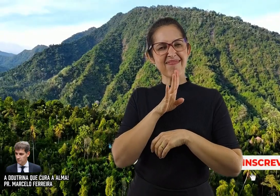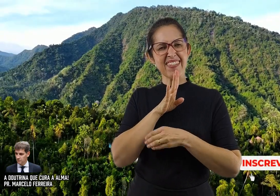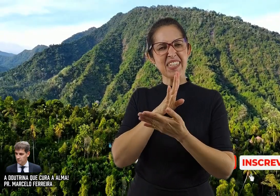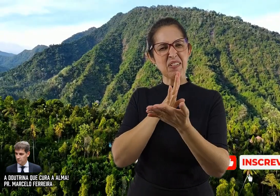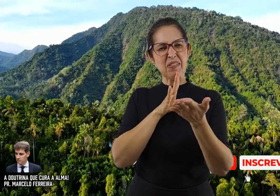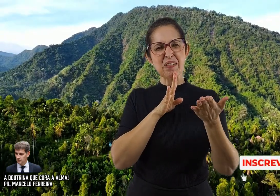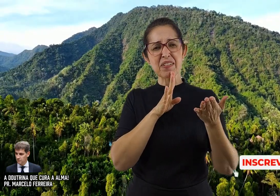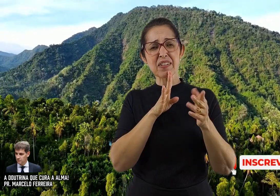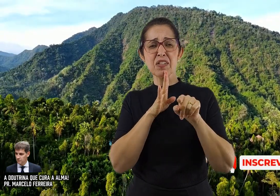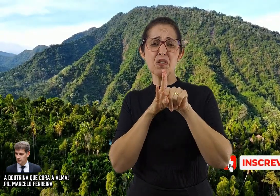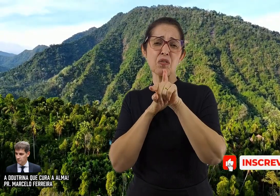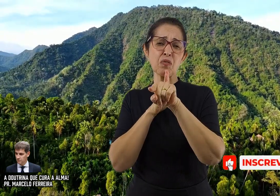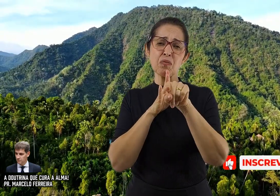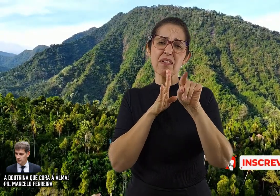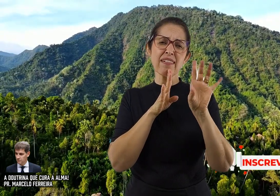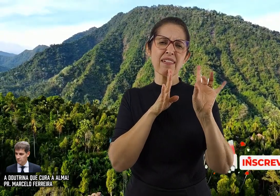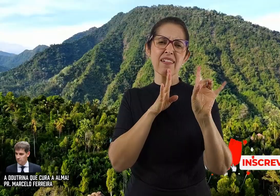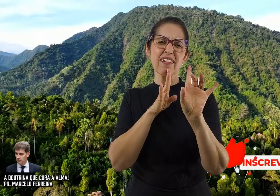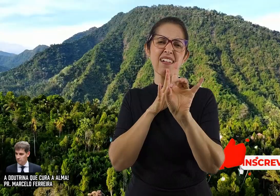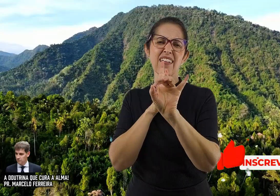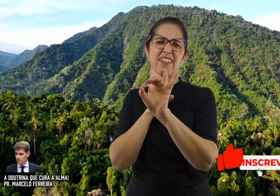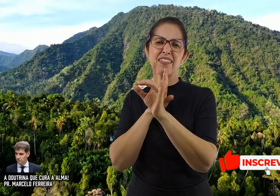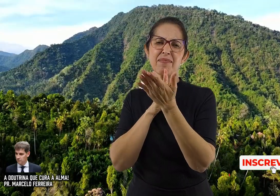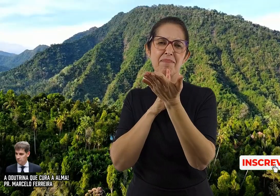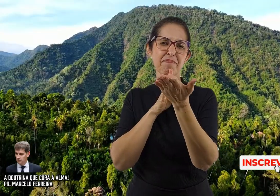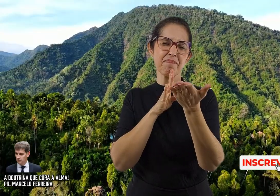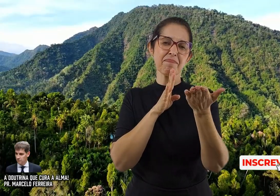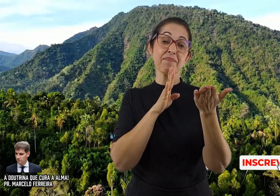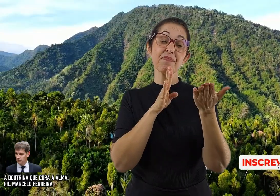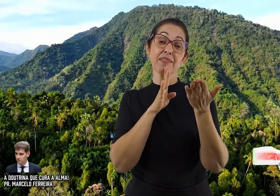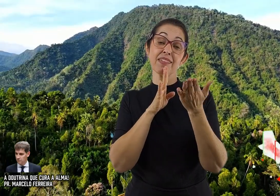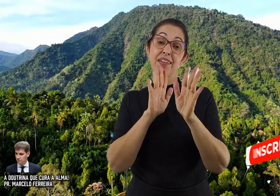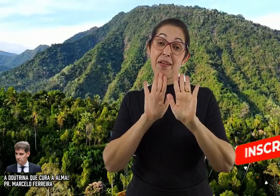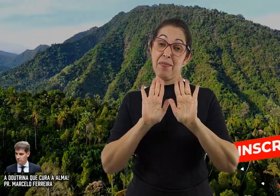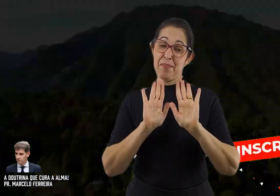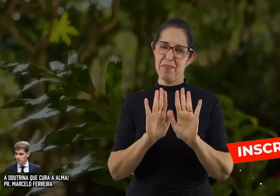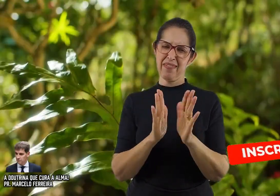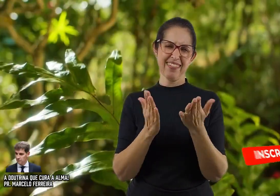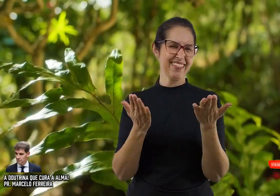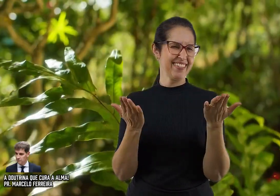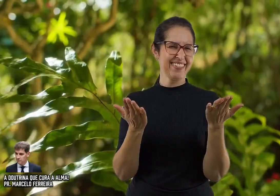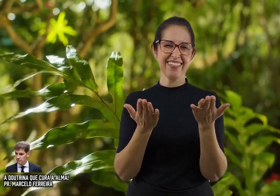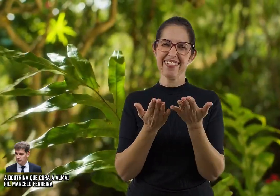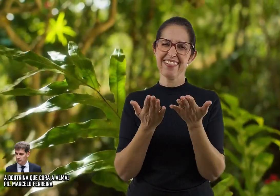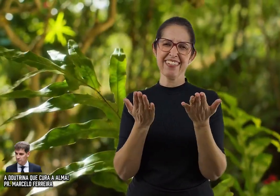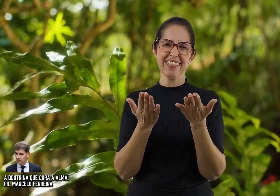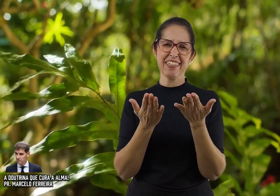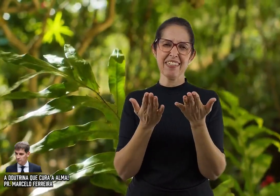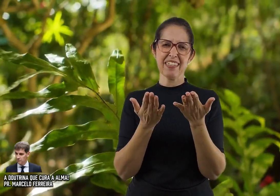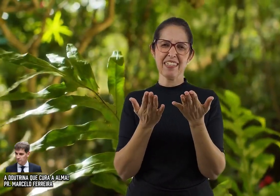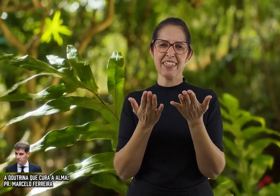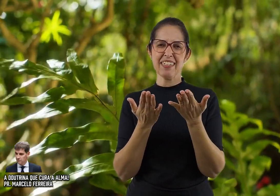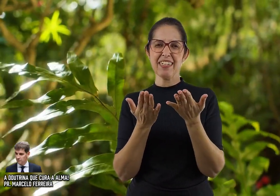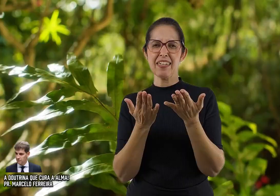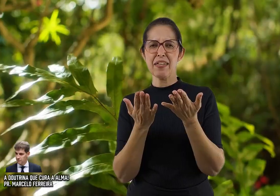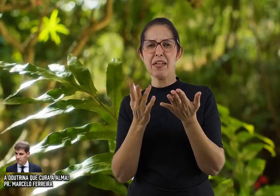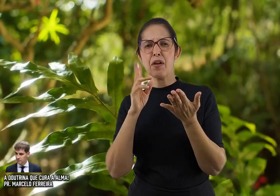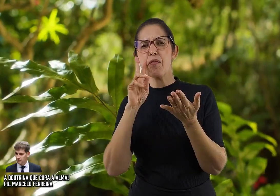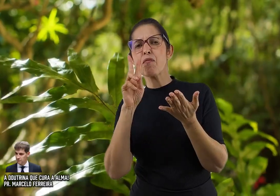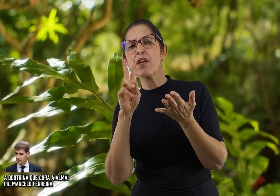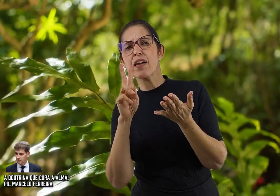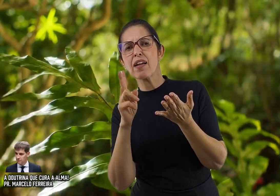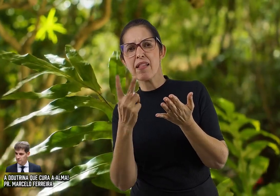a condição de cada um de vós, mas nesta hora eu vejo a gratidão